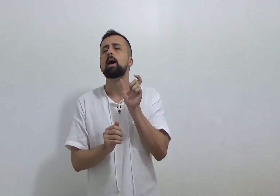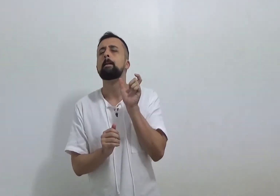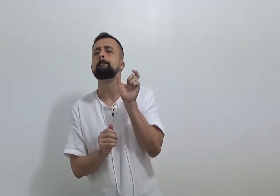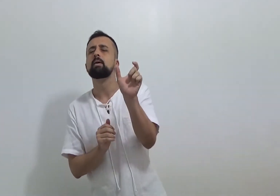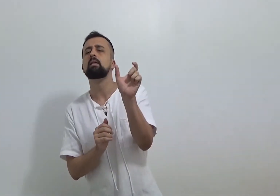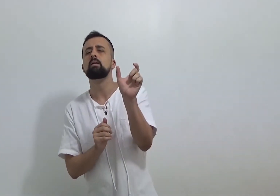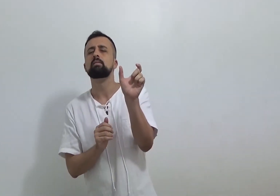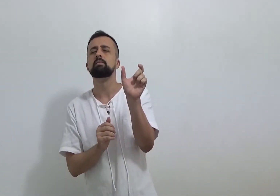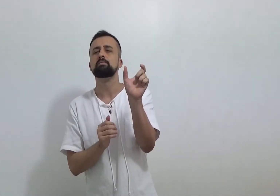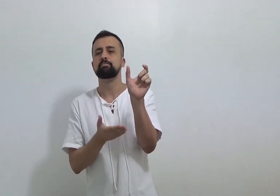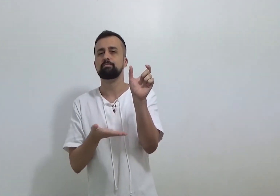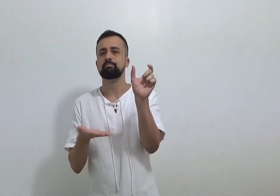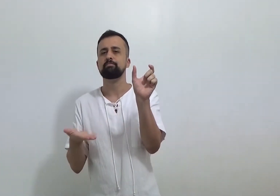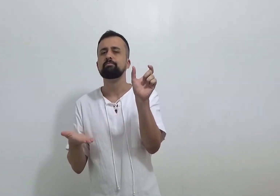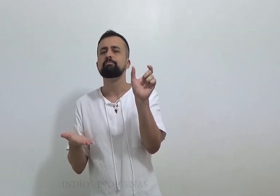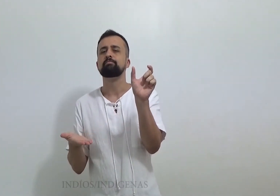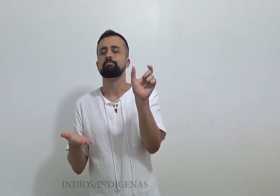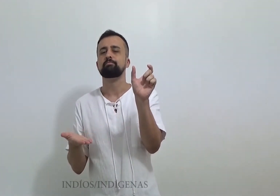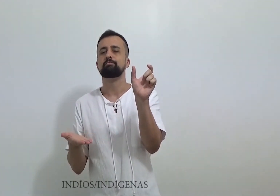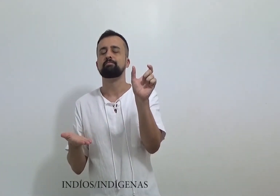Mas e quanto às palavras?